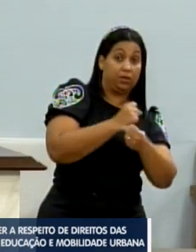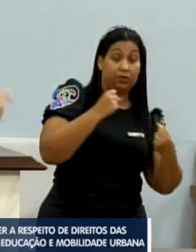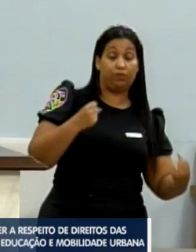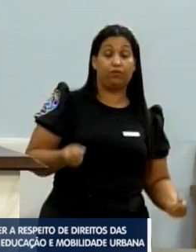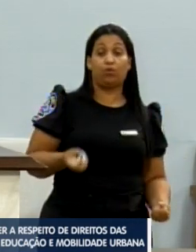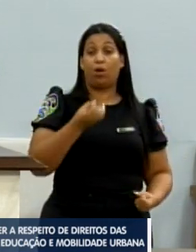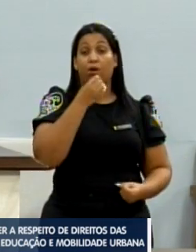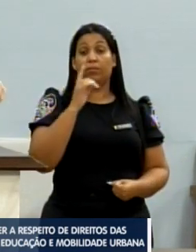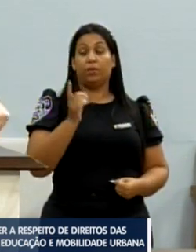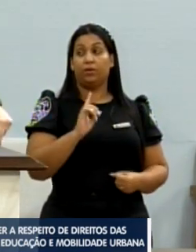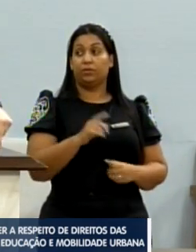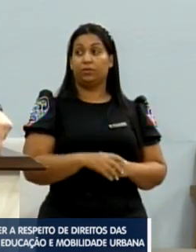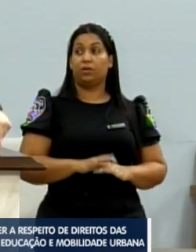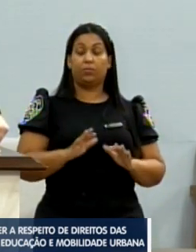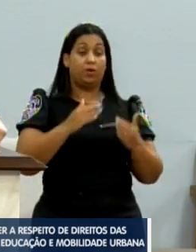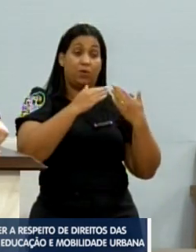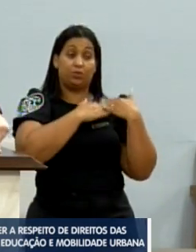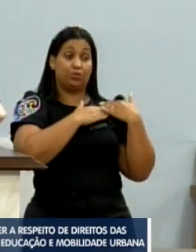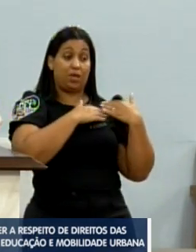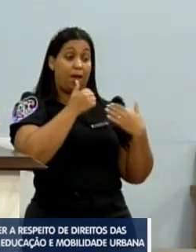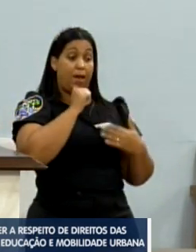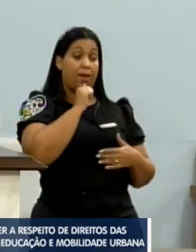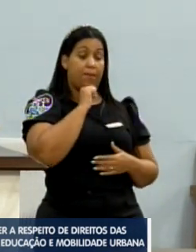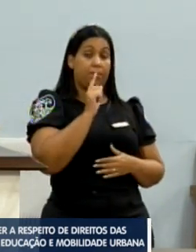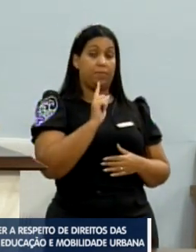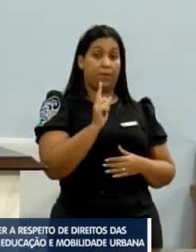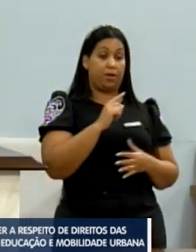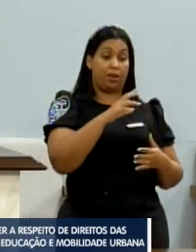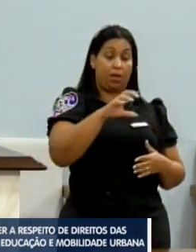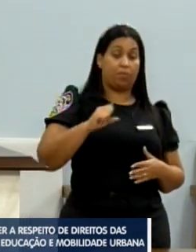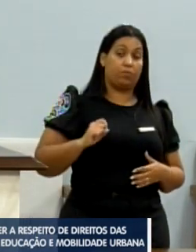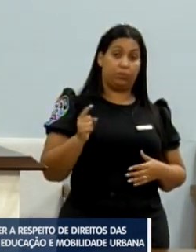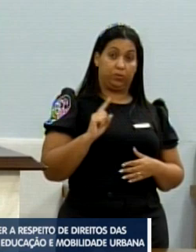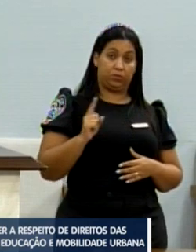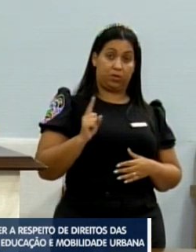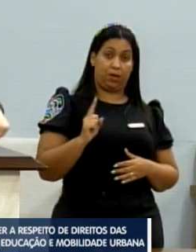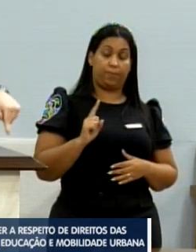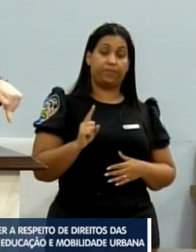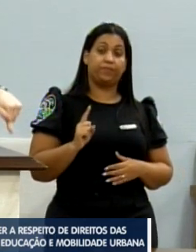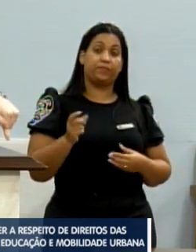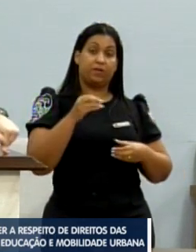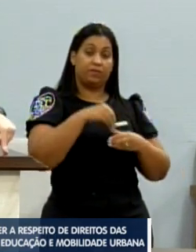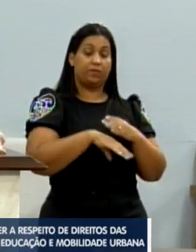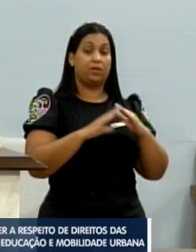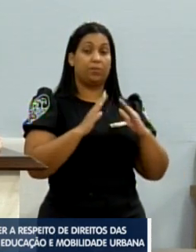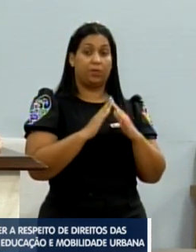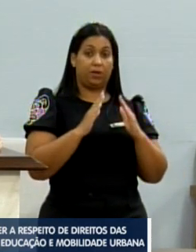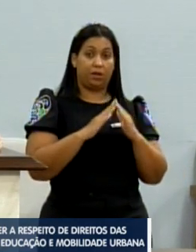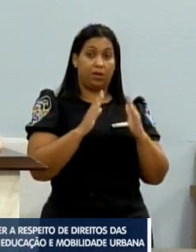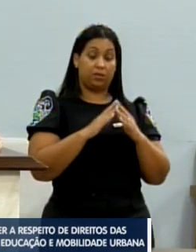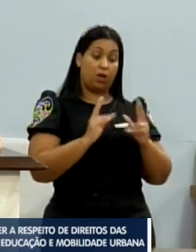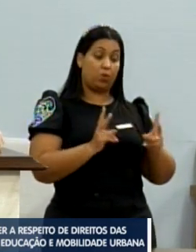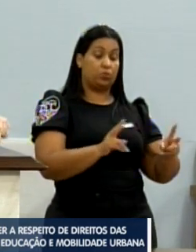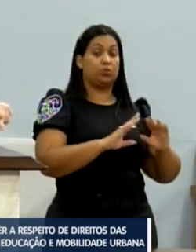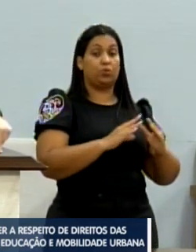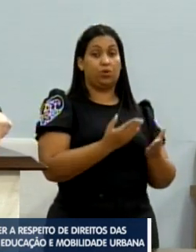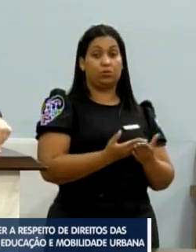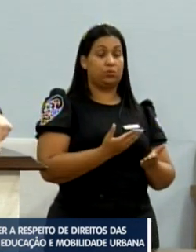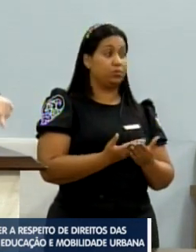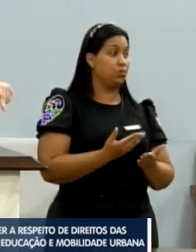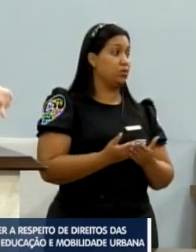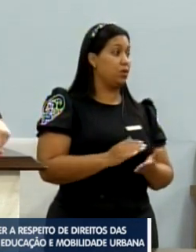está bem. Não é responsabilidade da mãe ir lá buscar e voltar para dentro de casa e o filho continuar sem estudar.